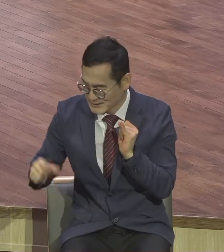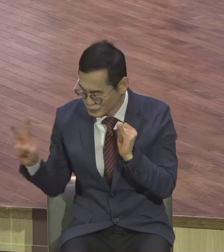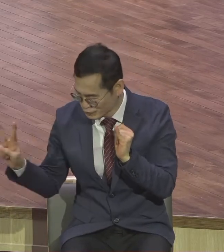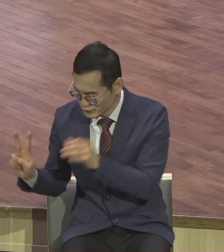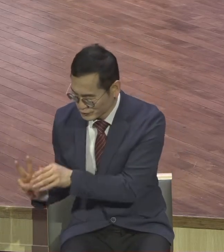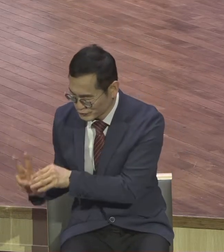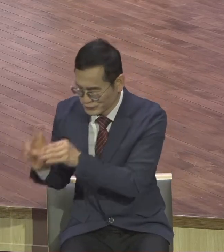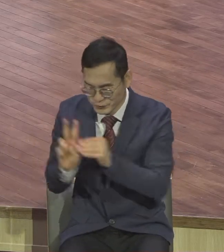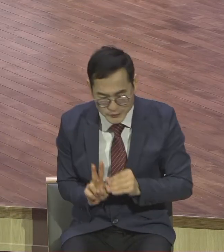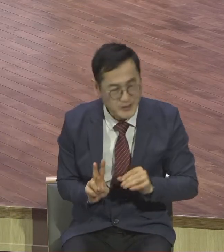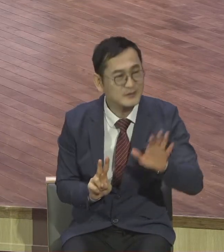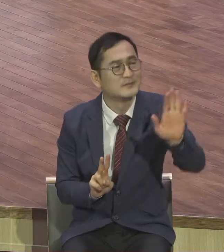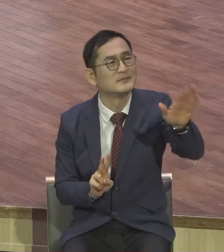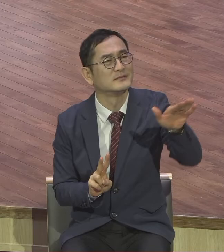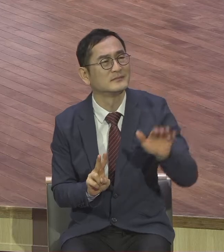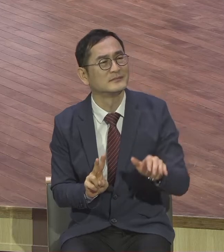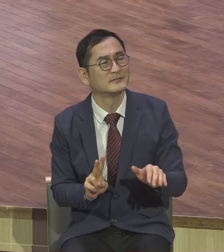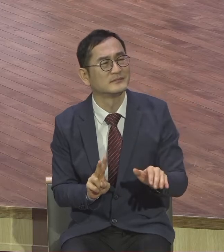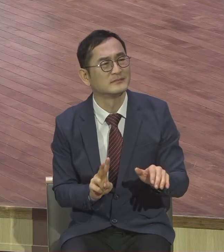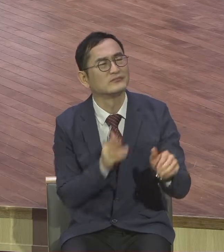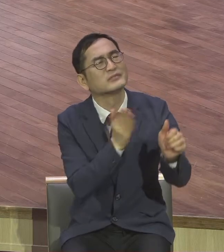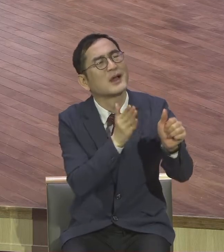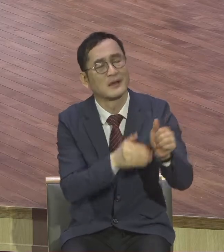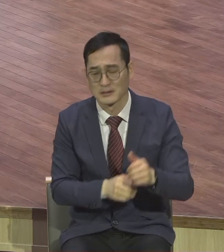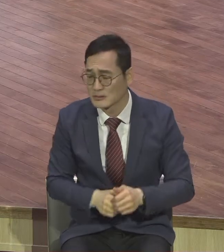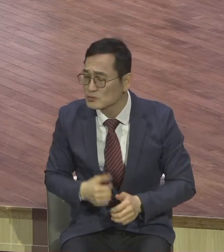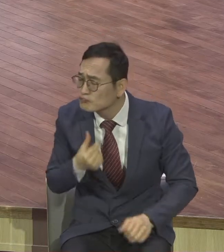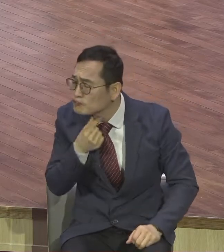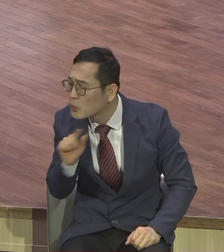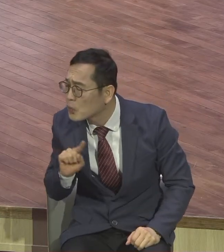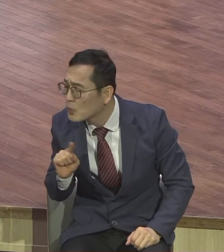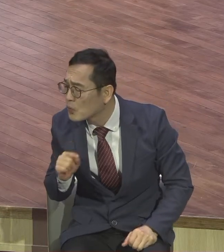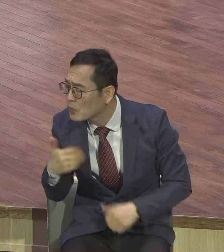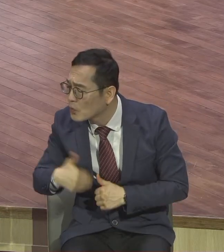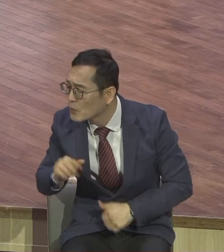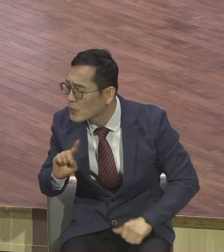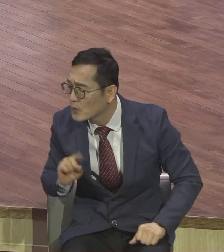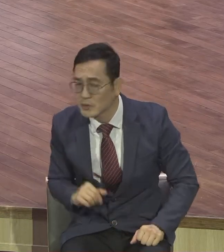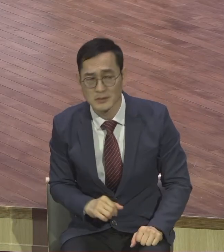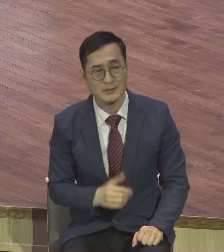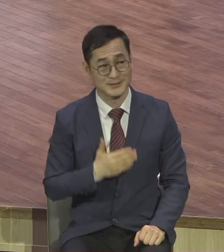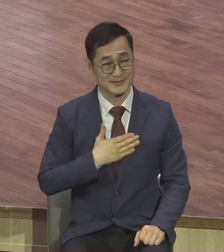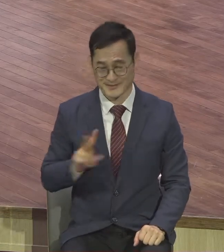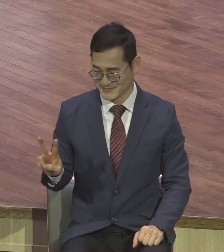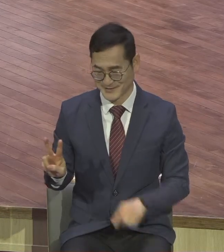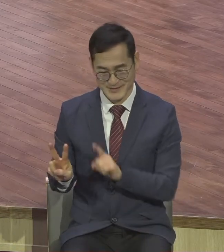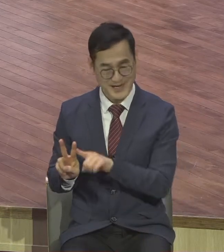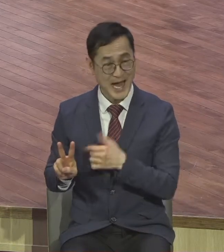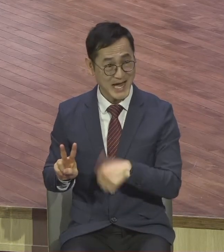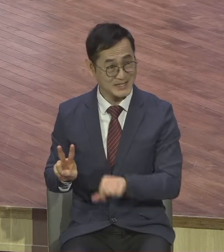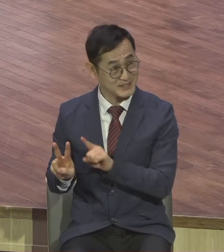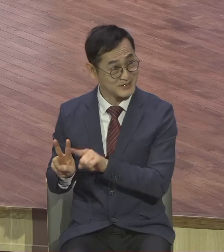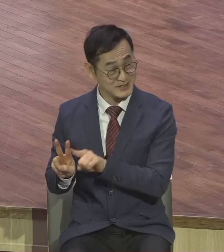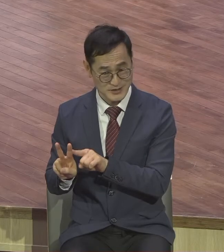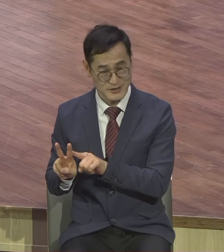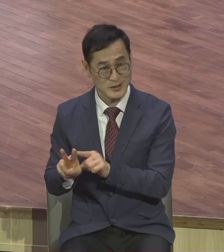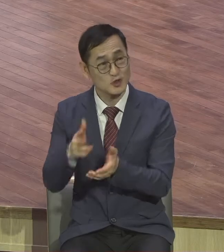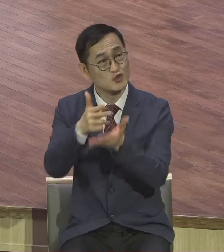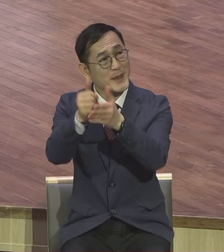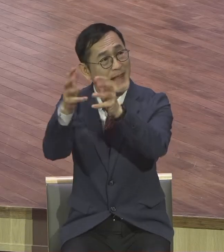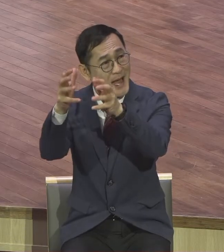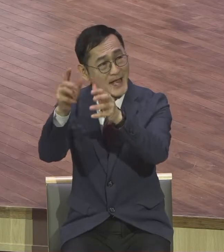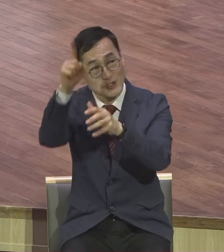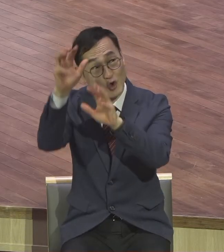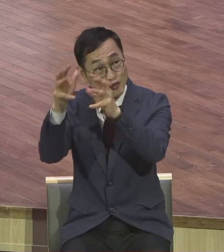와서 절하며 무엇을 구하니 예수께서 이러시되 무엇을 원하느냐 이럴 때 나의 이 두 아들을 주의 나라에서